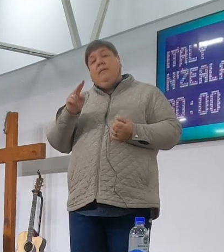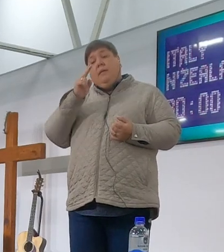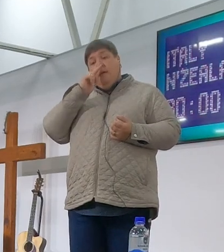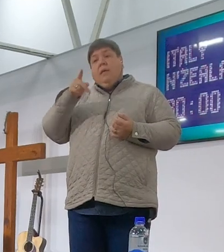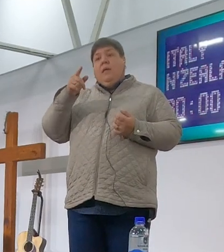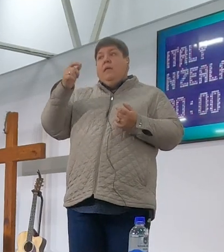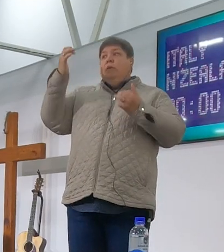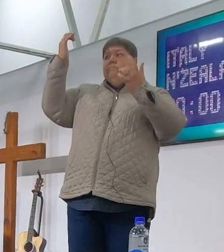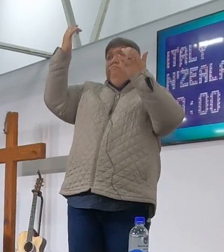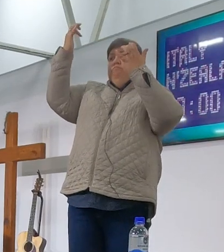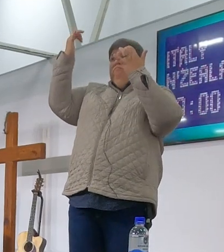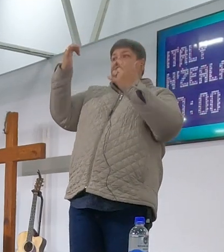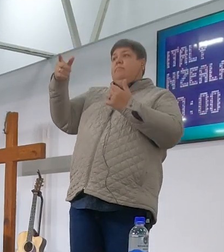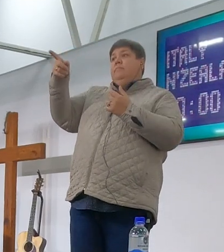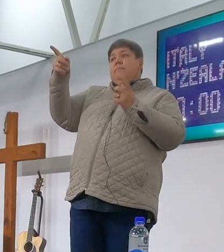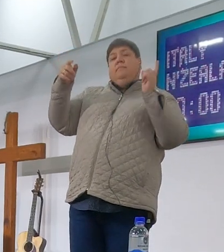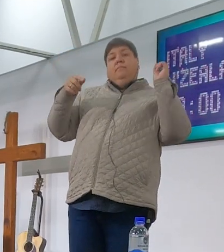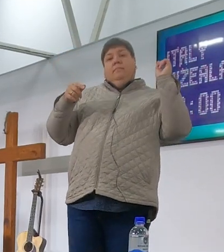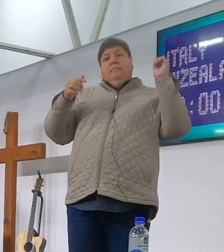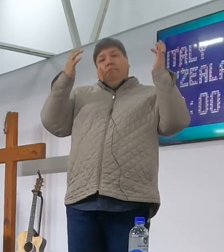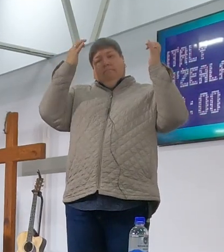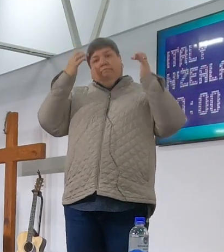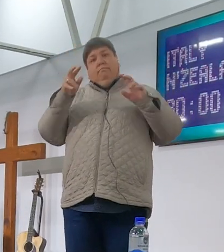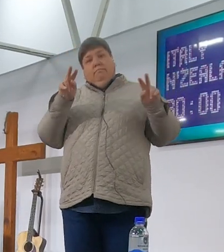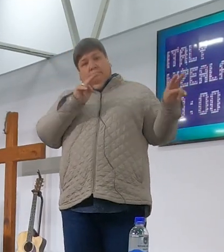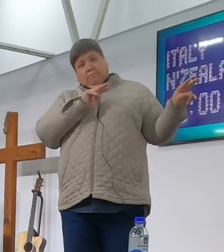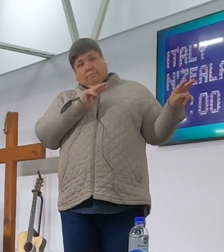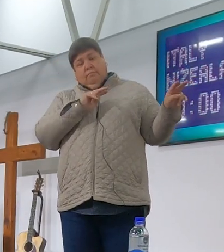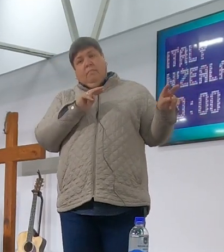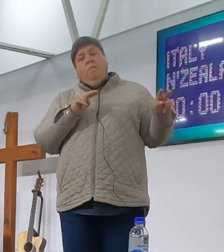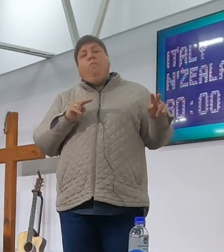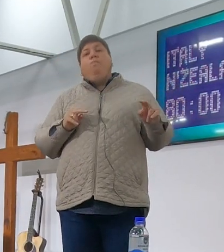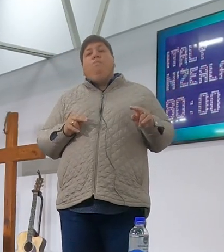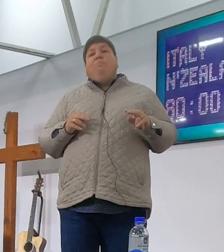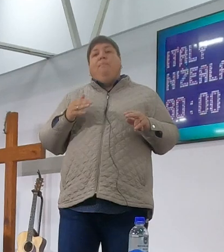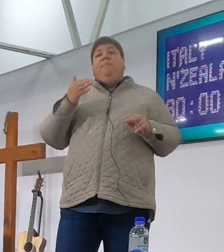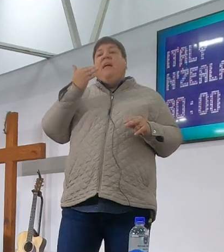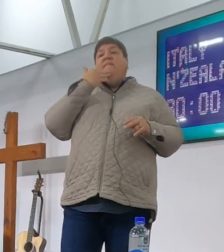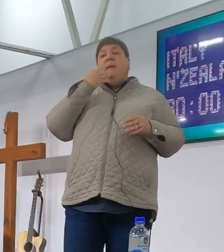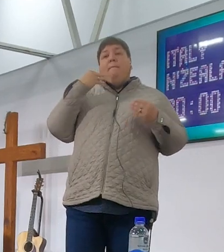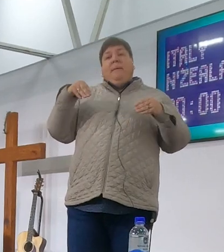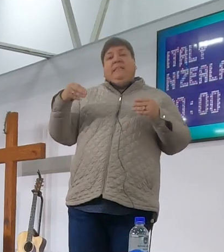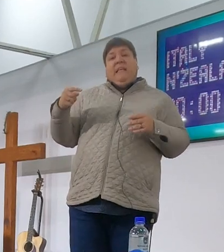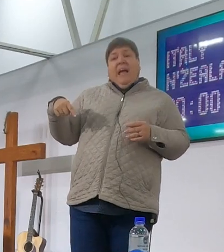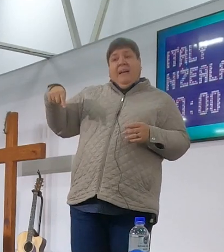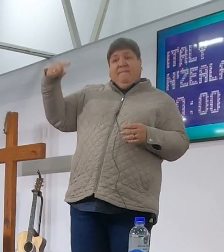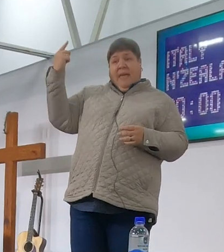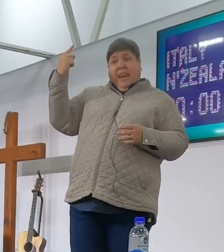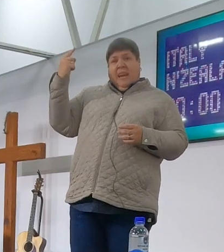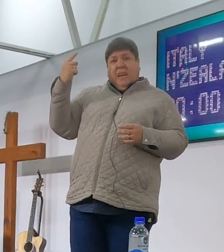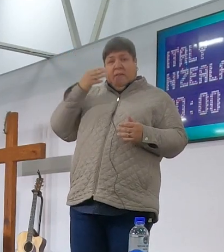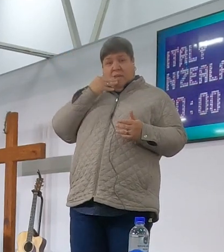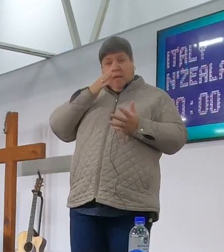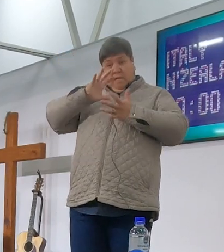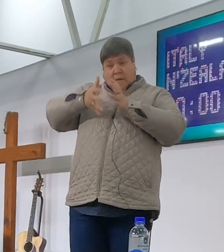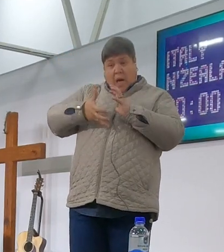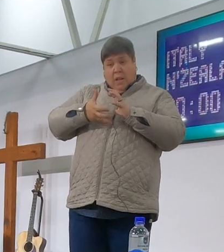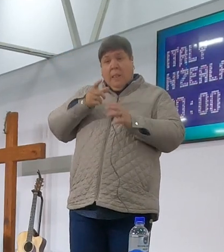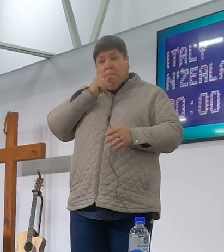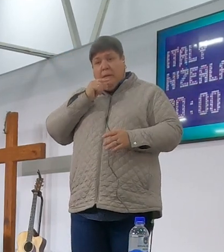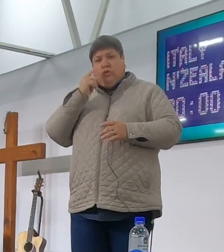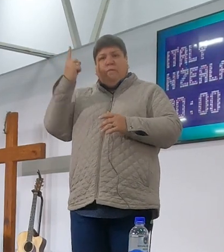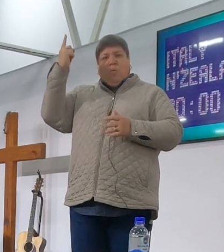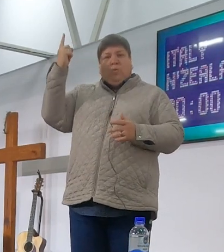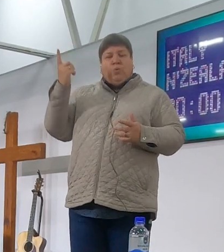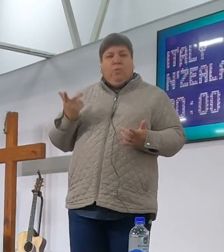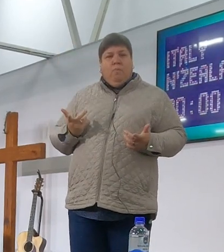look at the scoreboard. En ek wil hê ons moet vanoggend net vir 'n oomblik kyk na die scoreboard en vra wie's besig om te wen. Want hoor mooi wat gebeur. Julle kom Sondag kerk